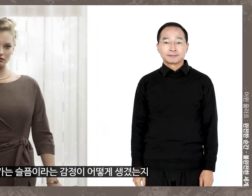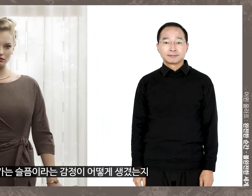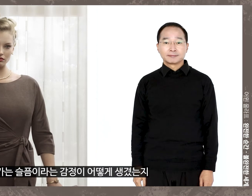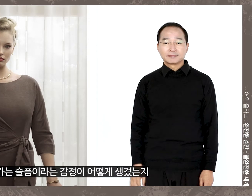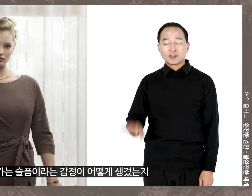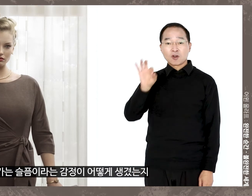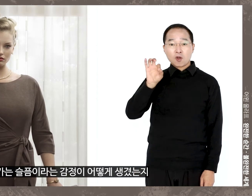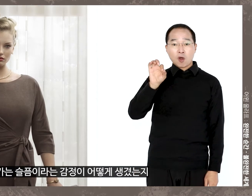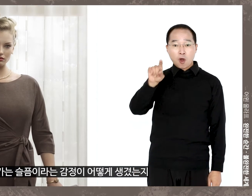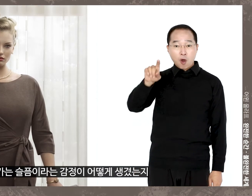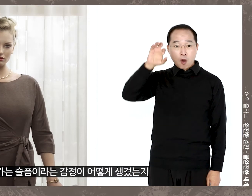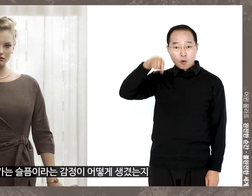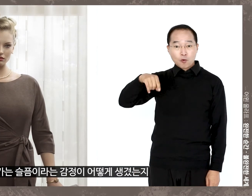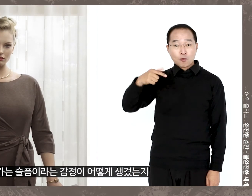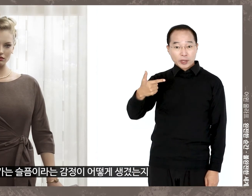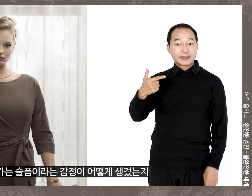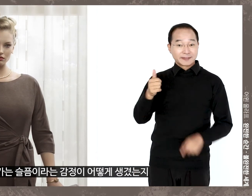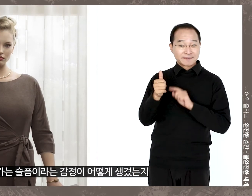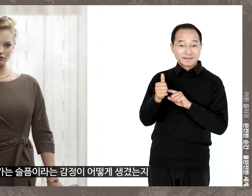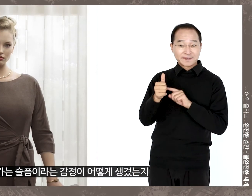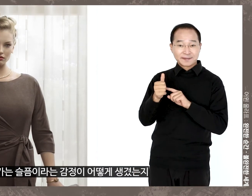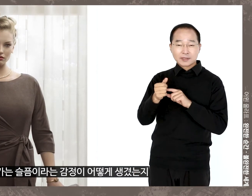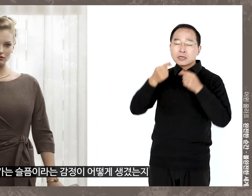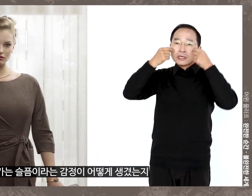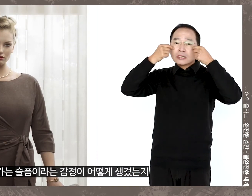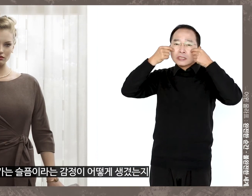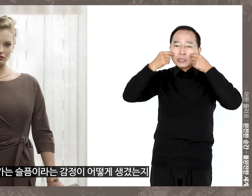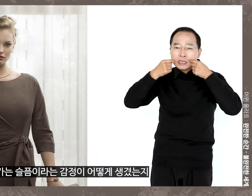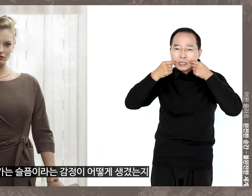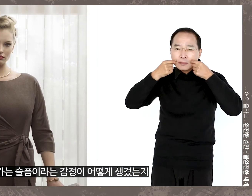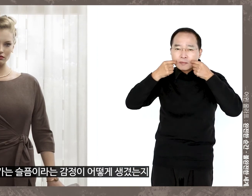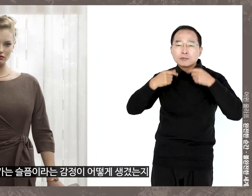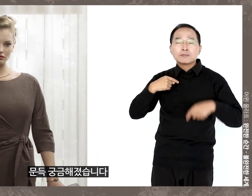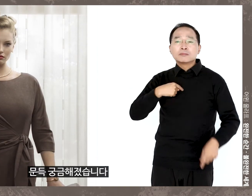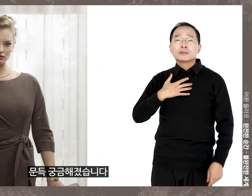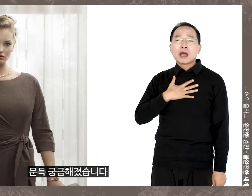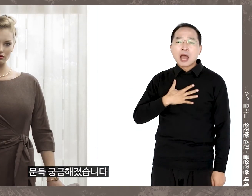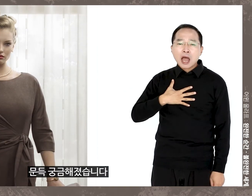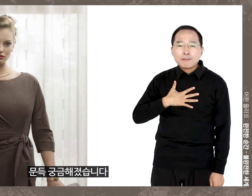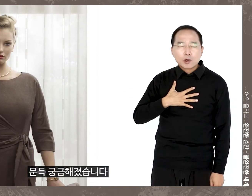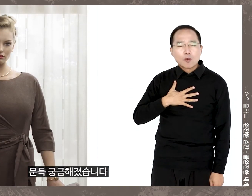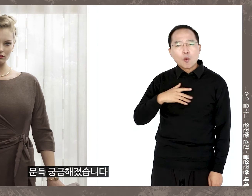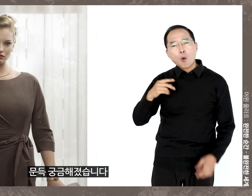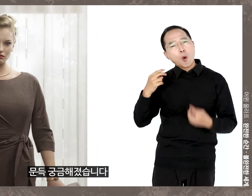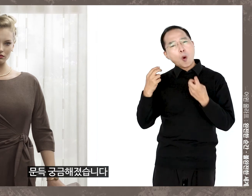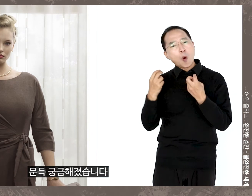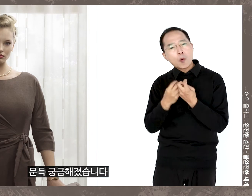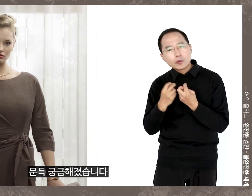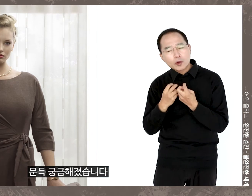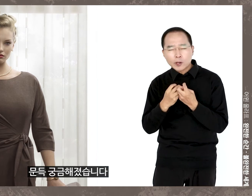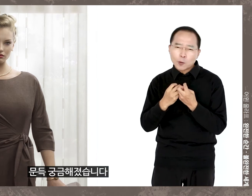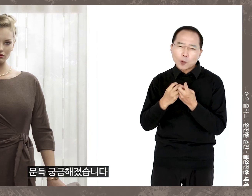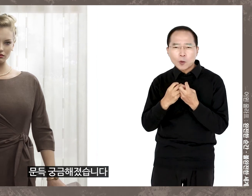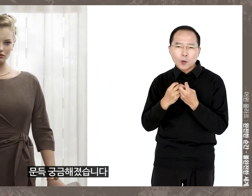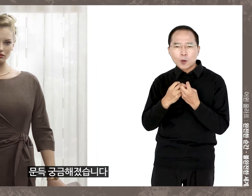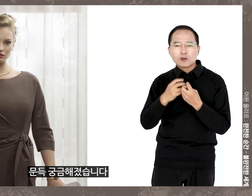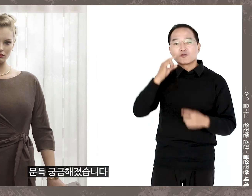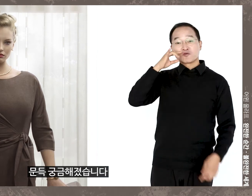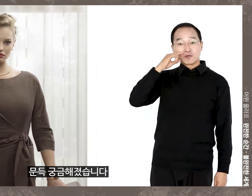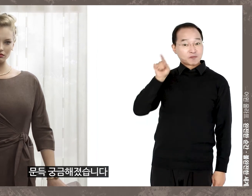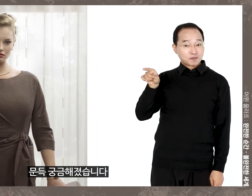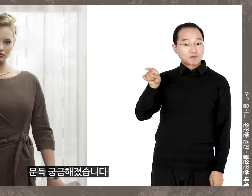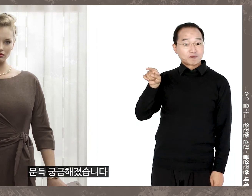작가는 슬픔이라는 감정이 어떻게 생겼는지 문득 궁금해졌습니다.